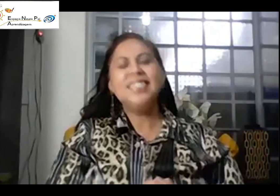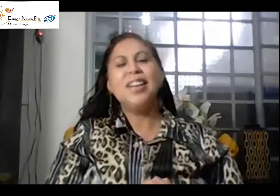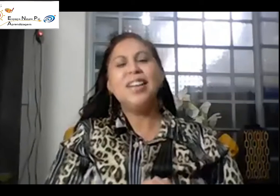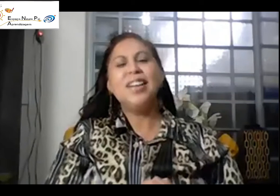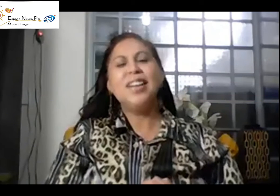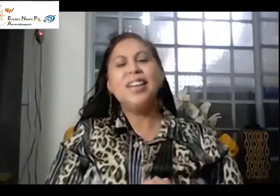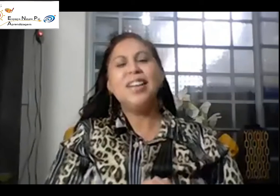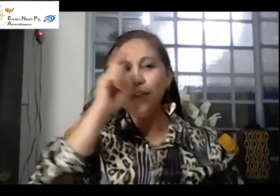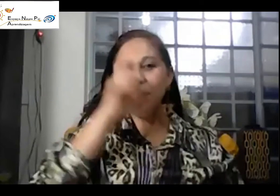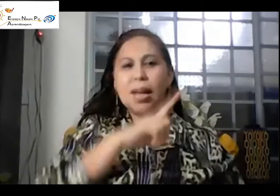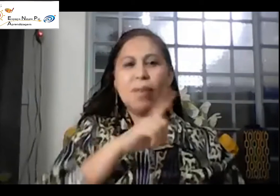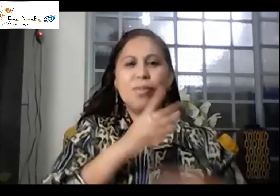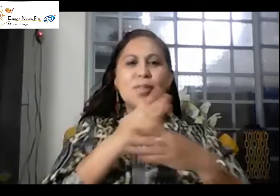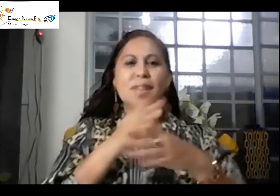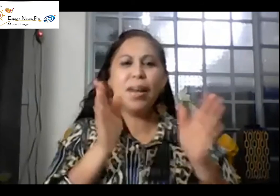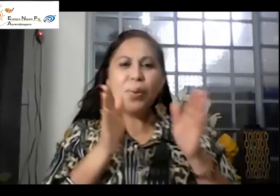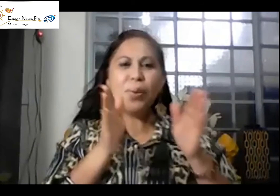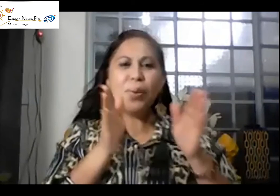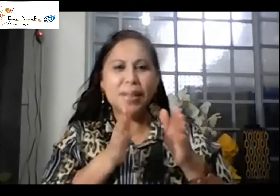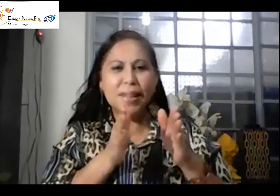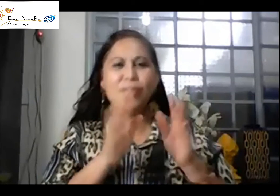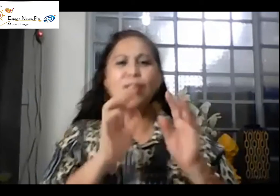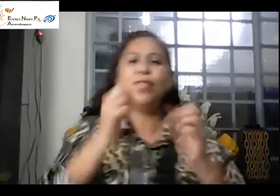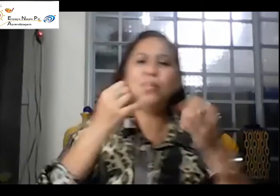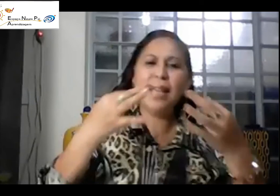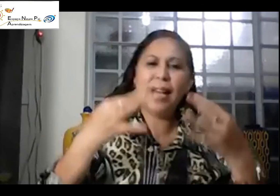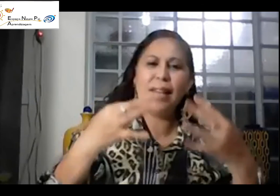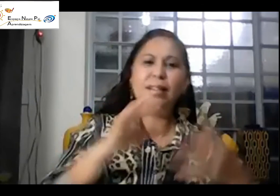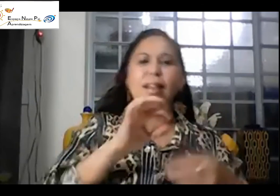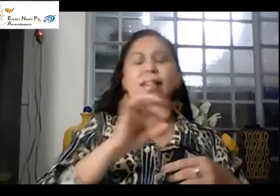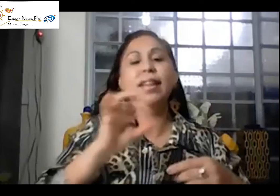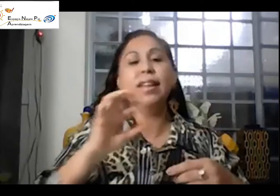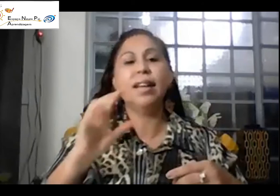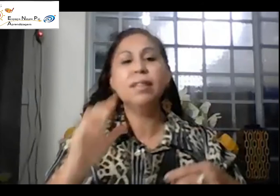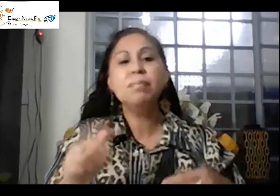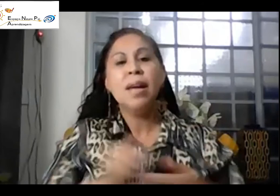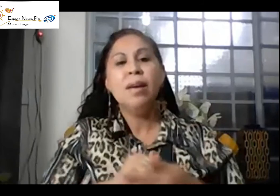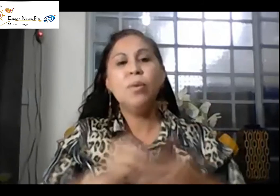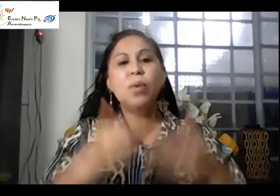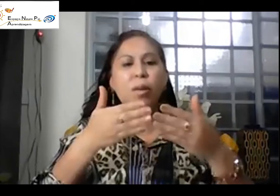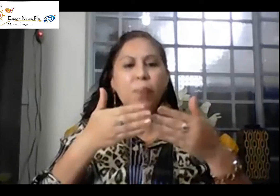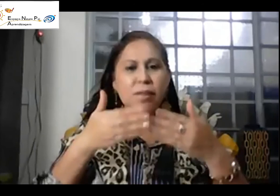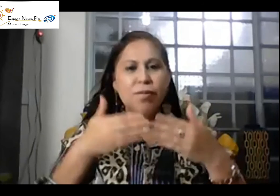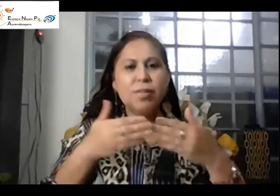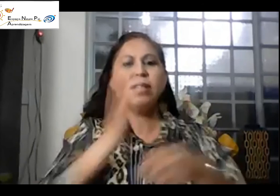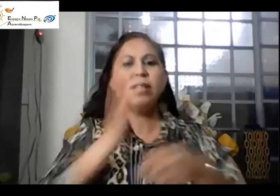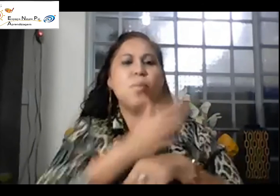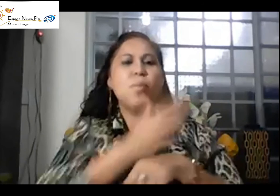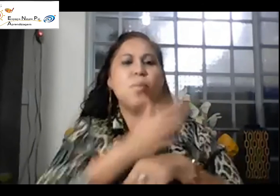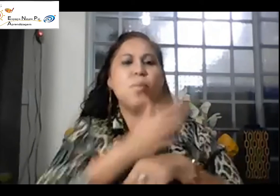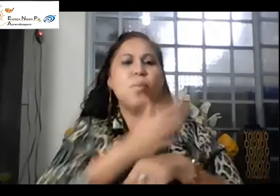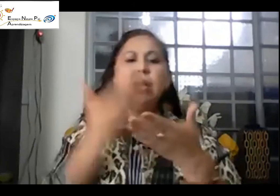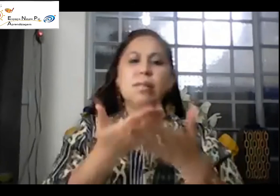Então, né? Não é muito difícil, não. O vídeo até que é curtinho, já foi explicado cada detalhe. O que eu peço a vocês